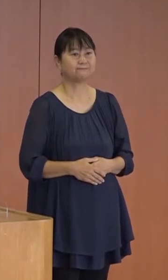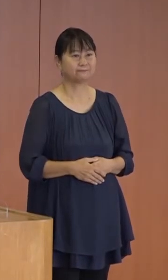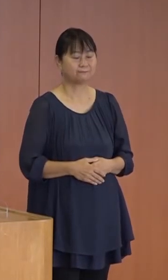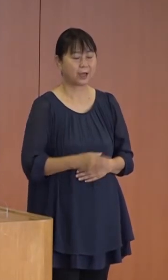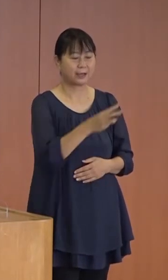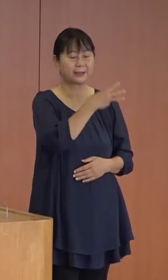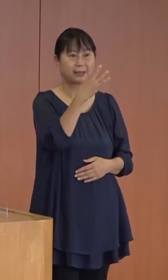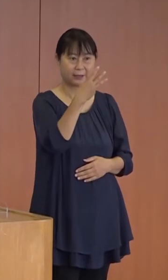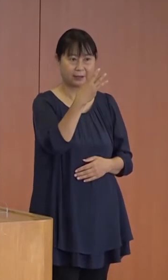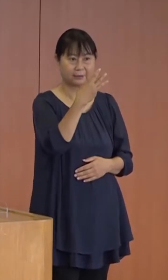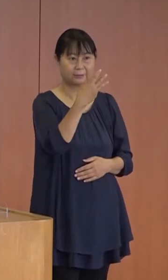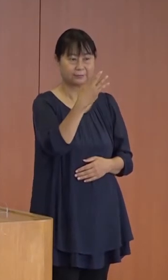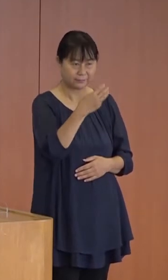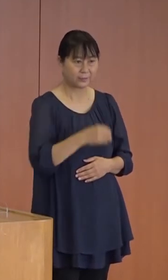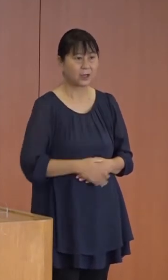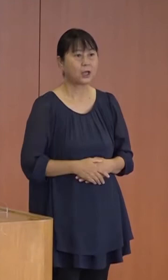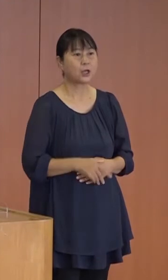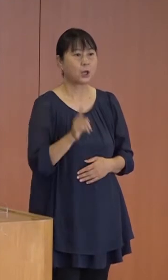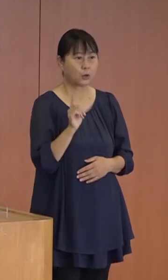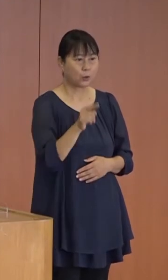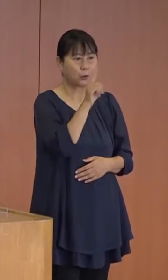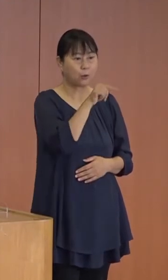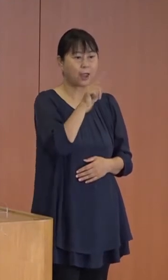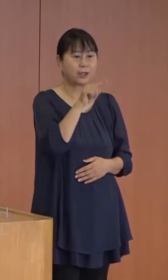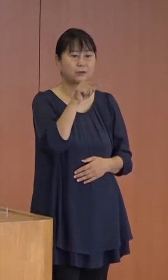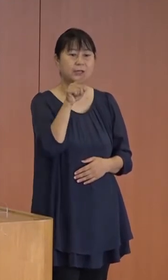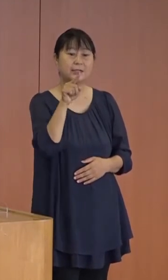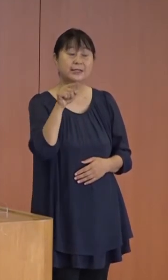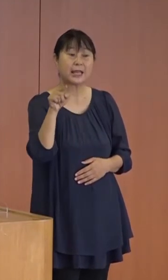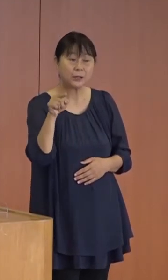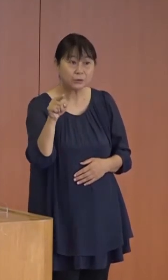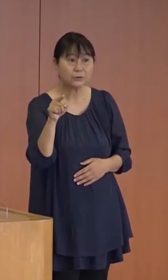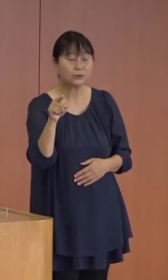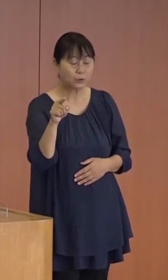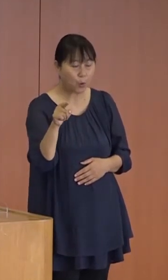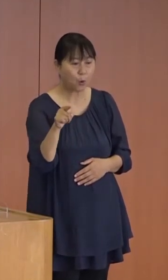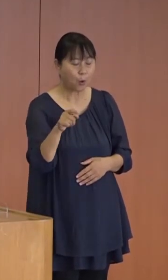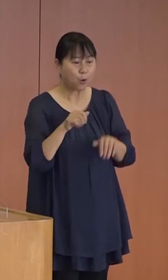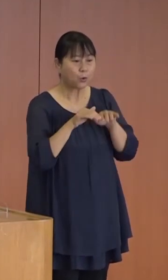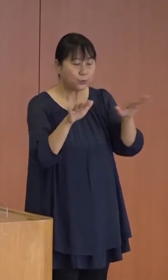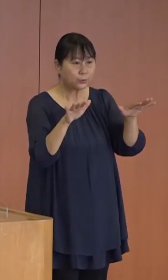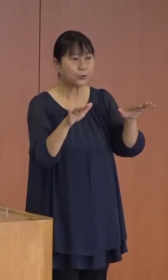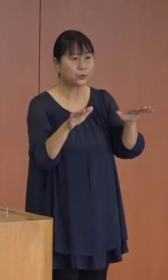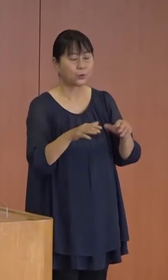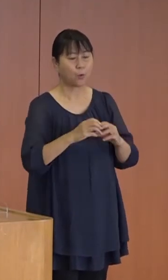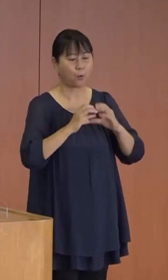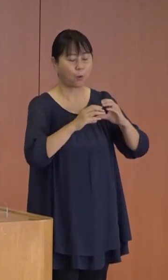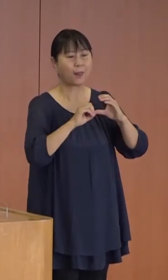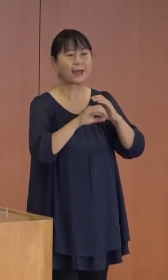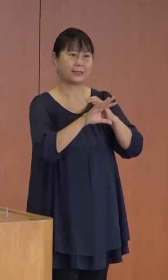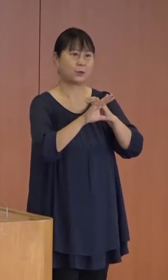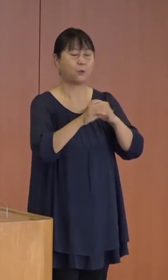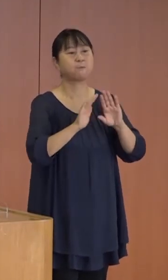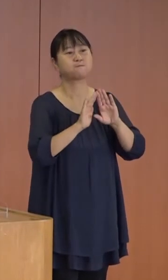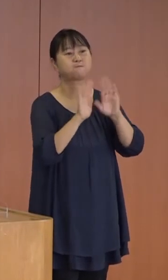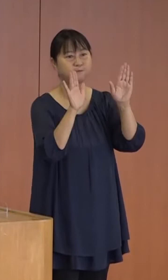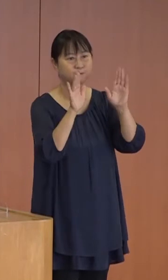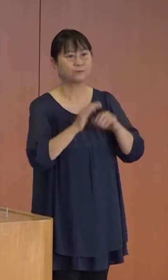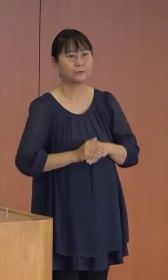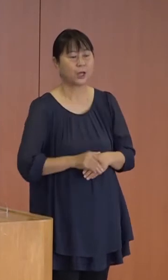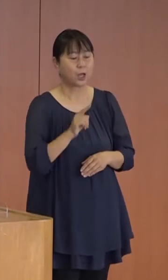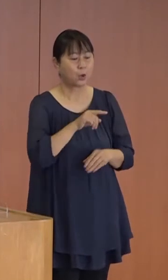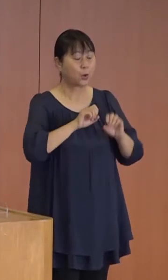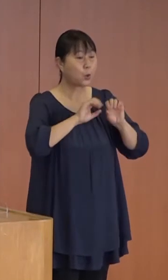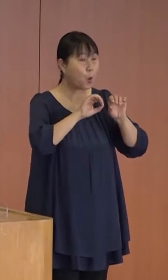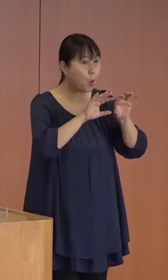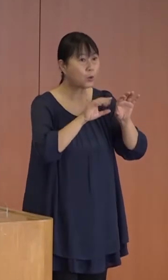第3に SDGs 普及啓発ラジオ放送を開始いたします。ラジオ